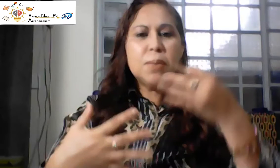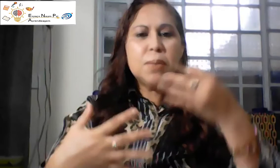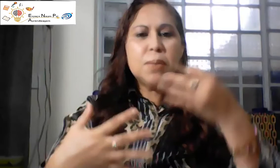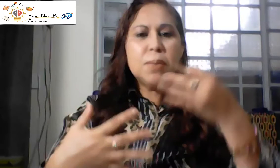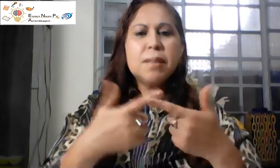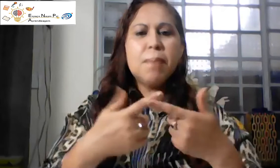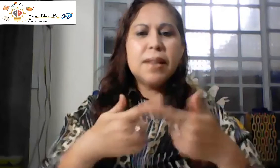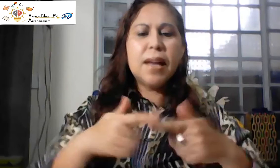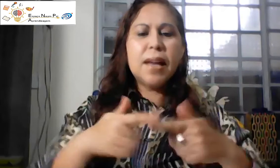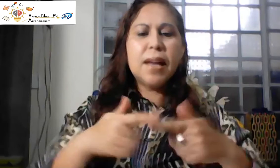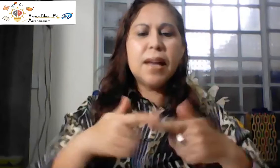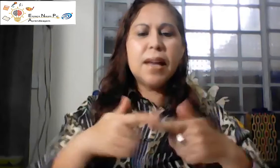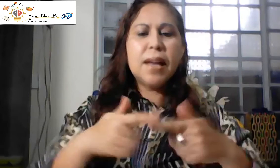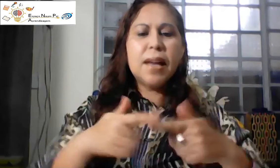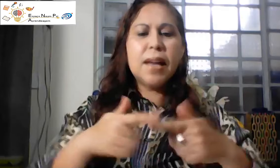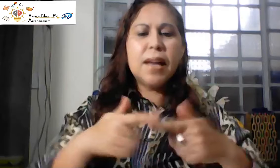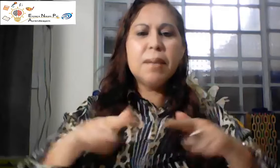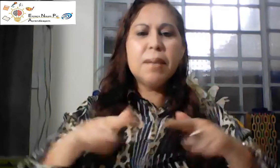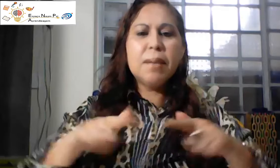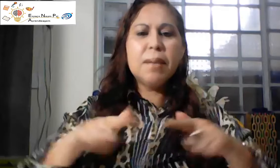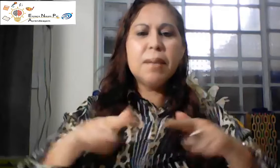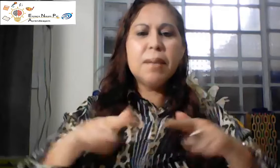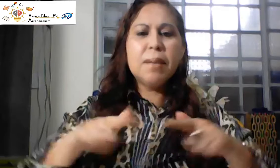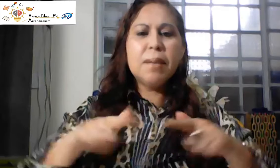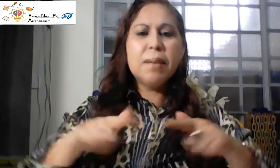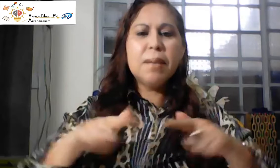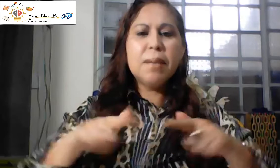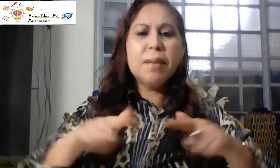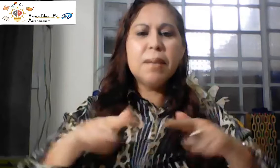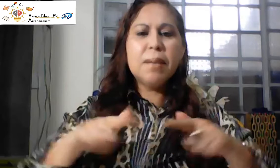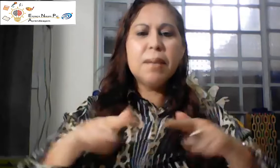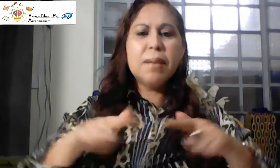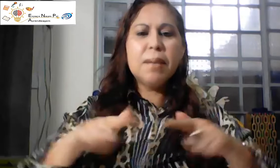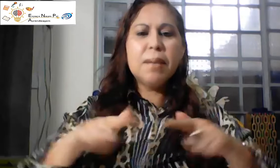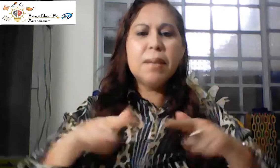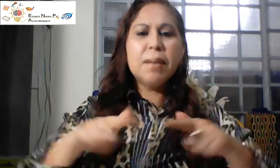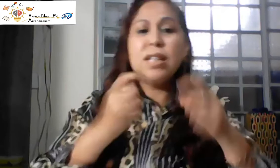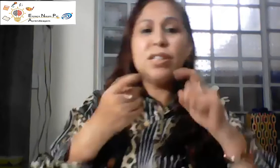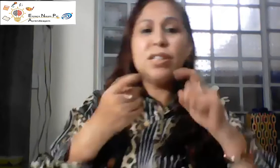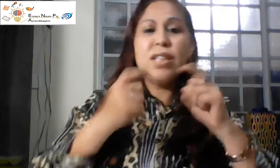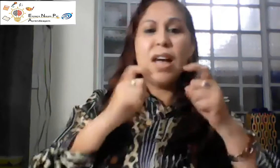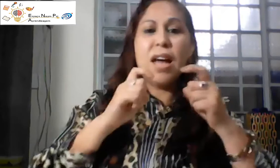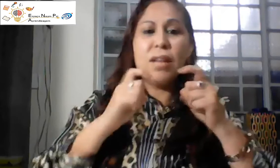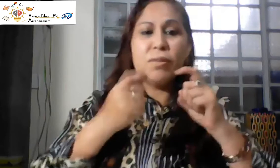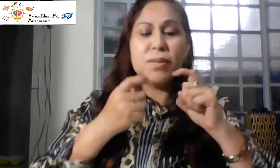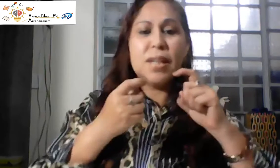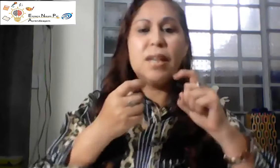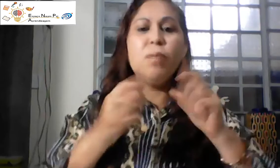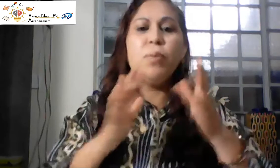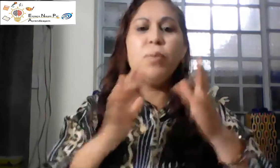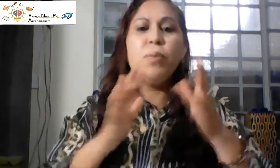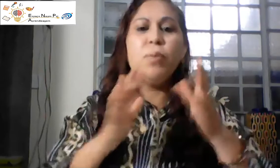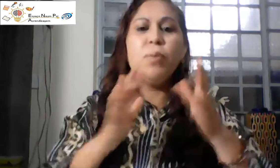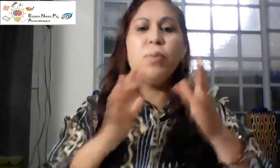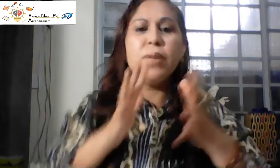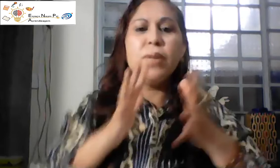explicando essa parte da gramática, e então só em um curso que fosse só aqueles